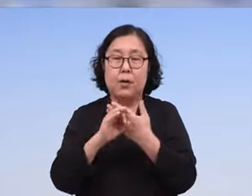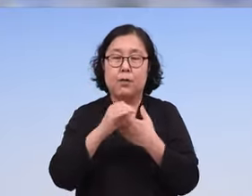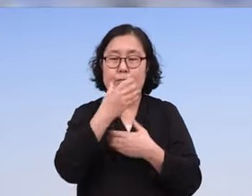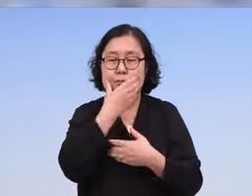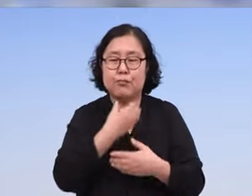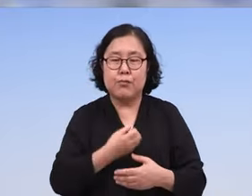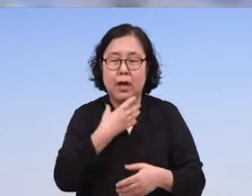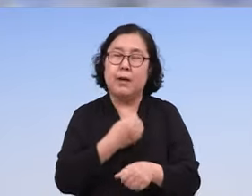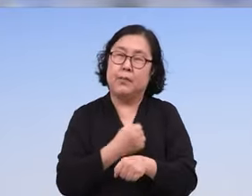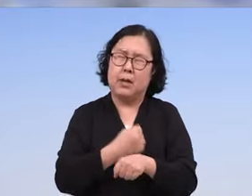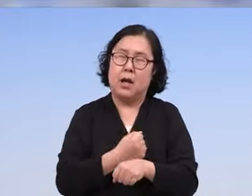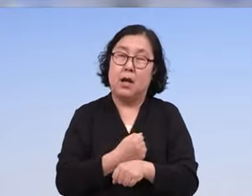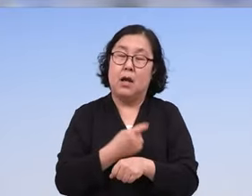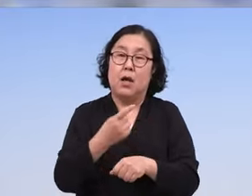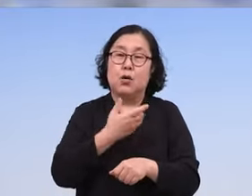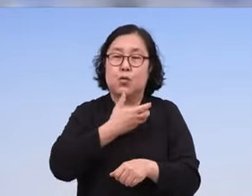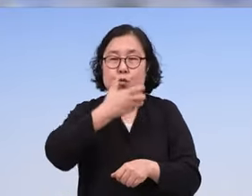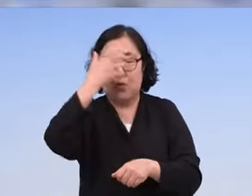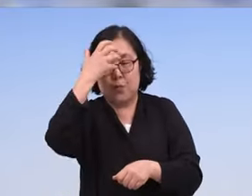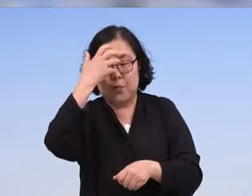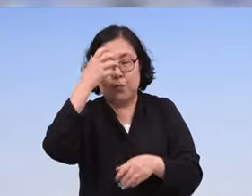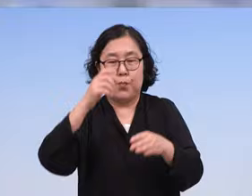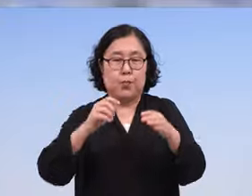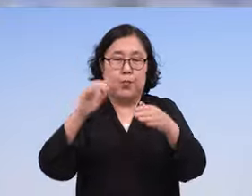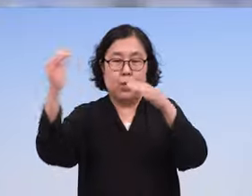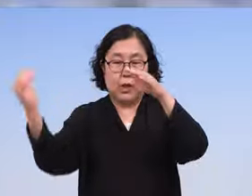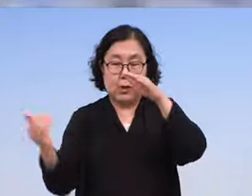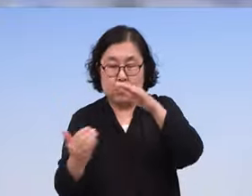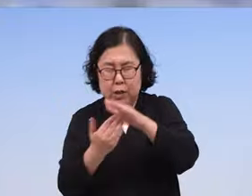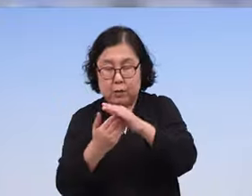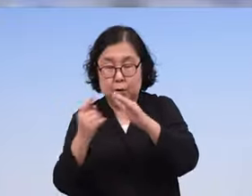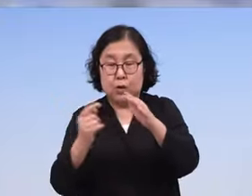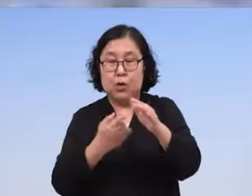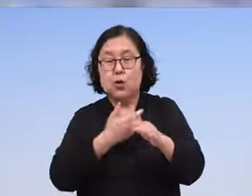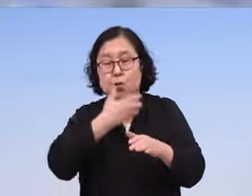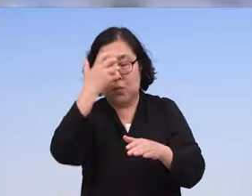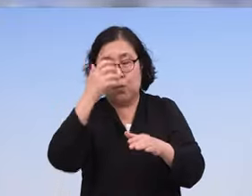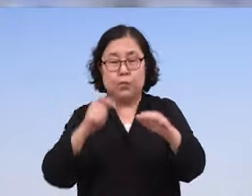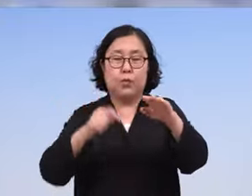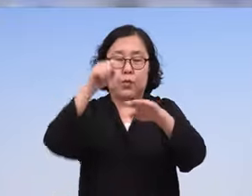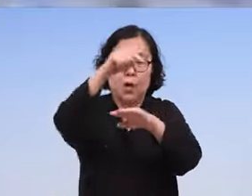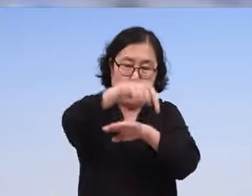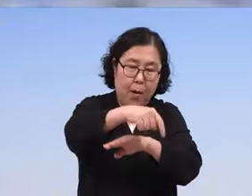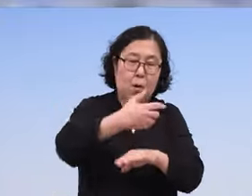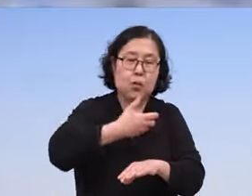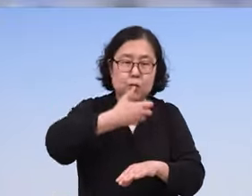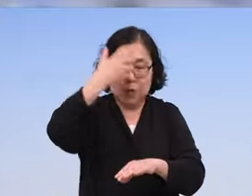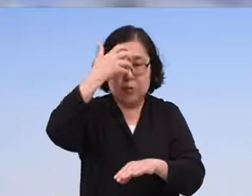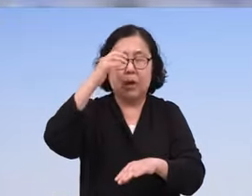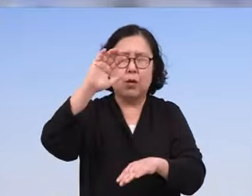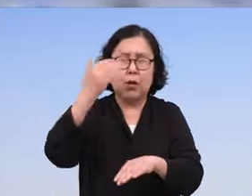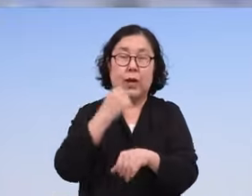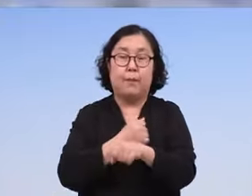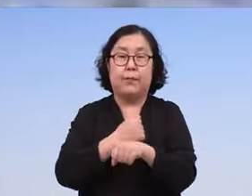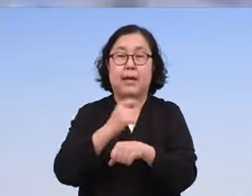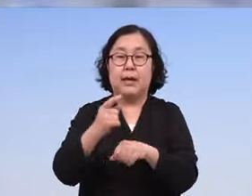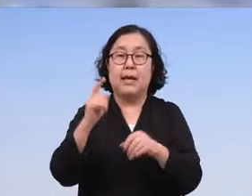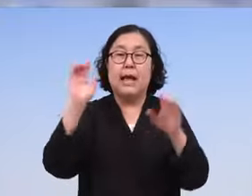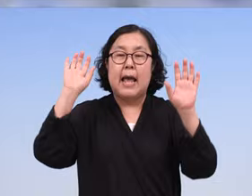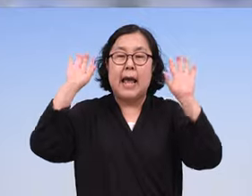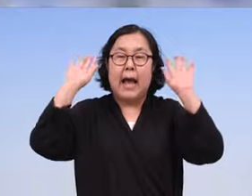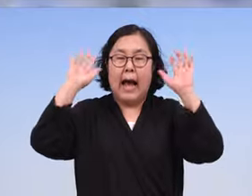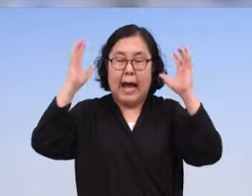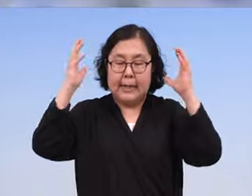자격증을 받는 순간, 꿈이 이루어지는 순간 그 꿈 넘어 꿈으로 그것이 바꾸어져야 돼요. 꿈 넘어 꿈이 뭡니까? 이